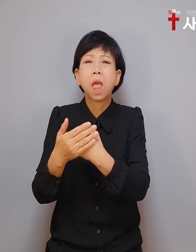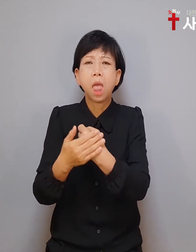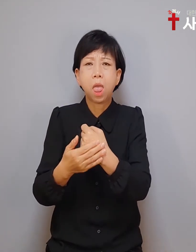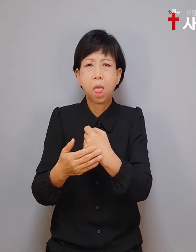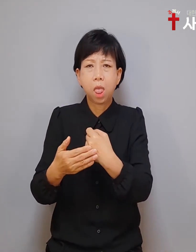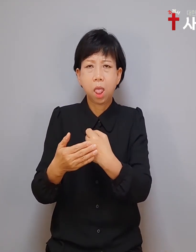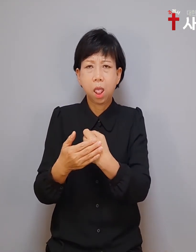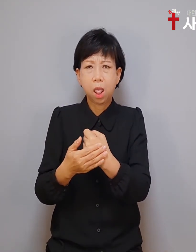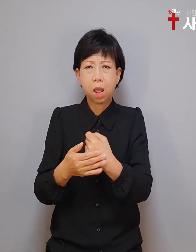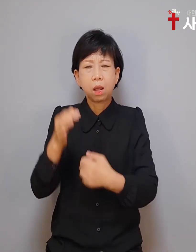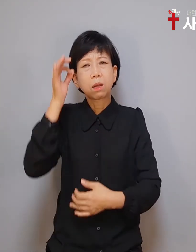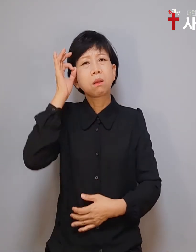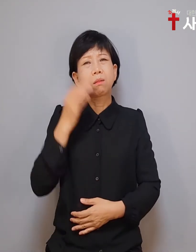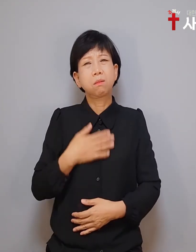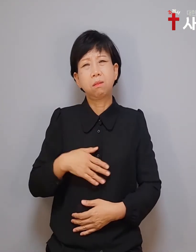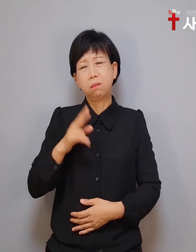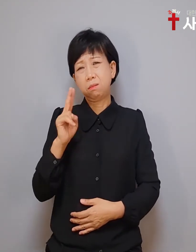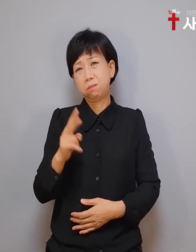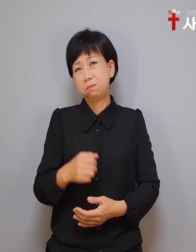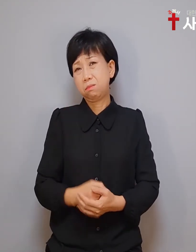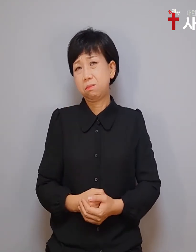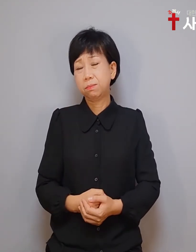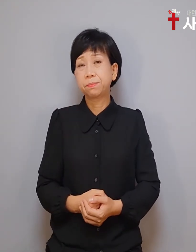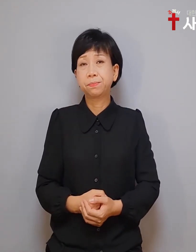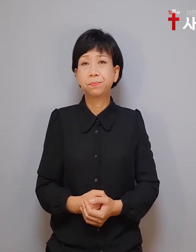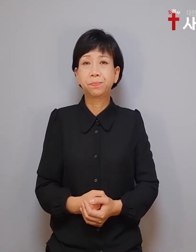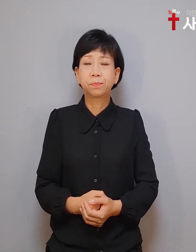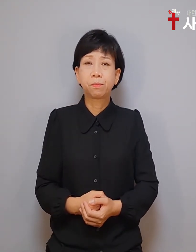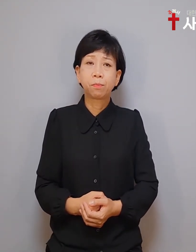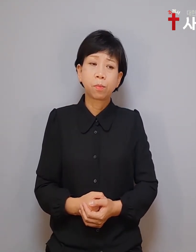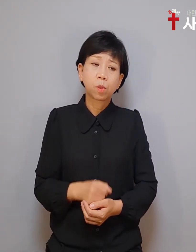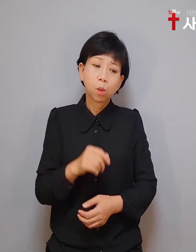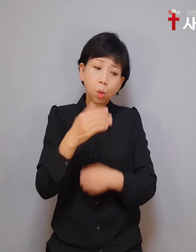더 심하게 일탈을 하는 거죠. 방황하는 거예요.